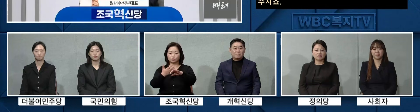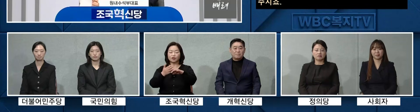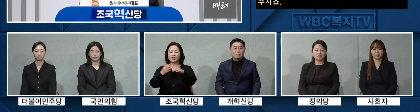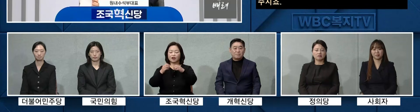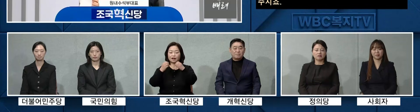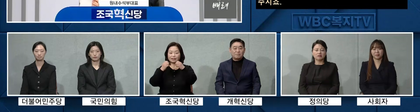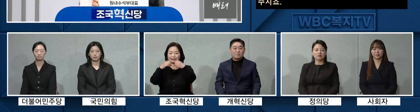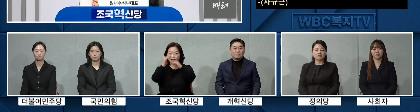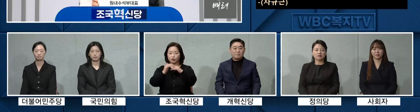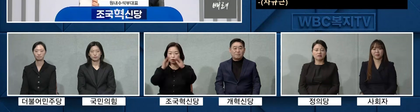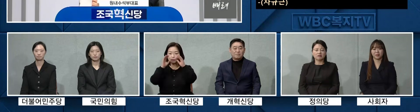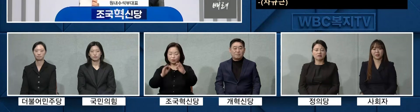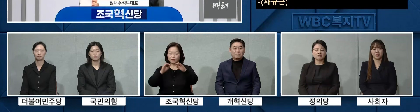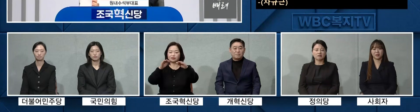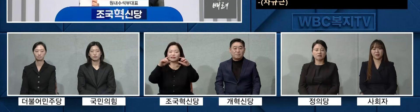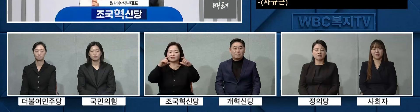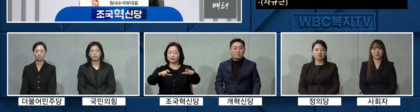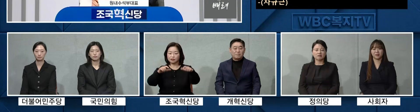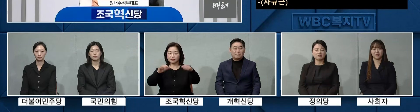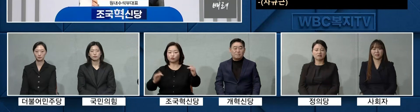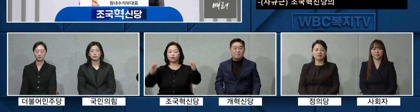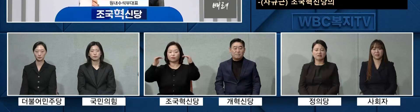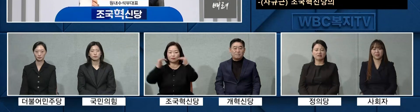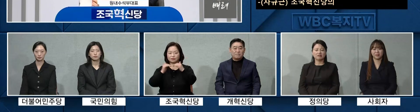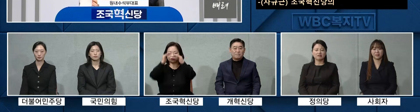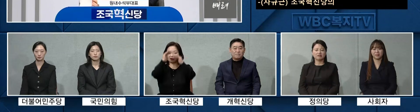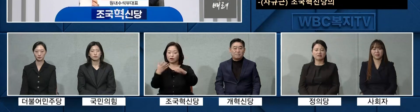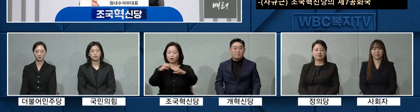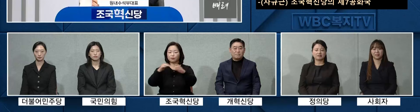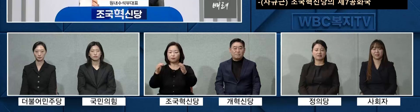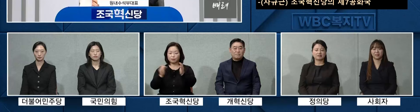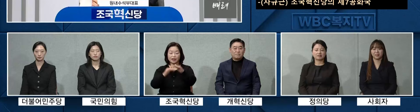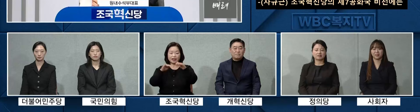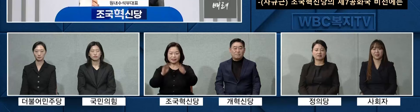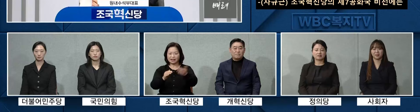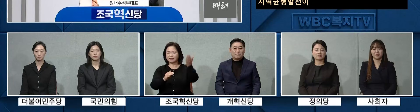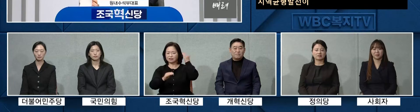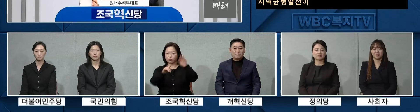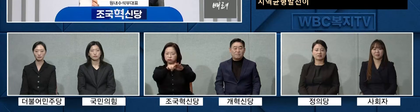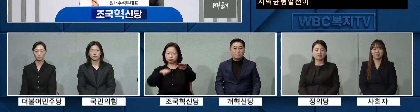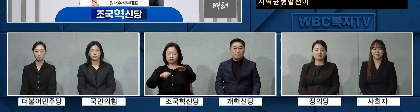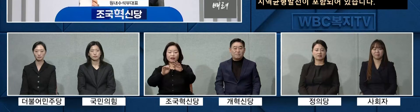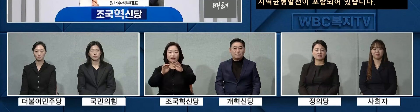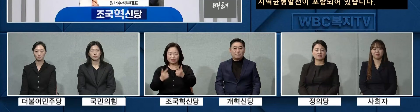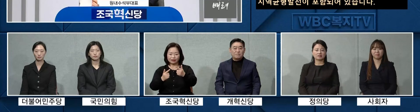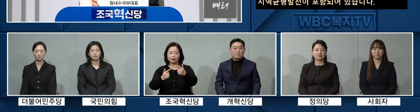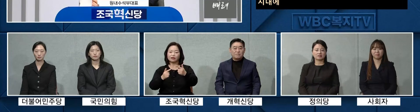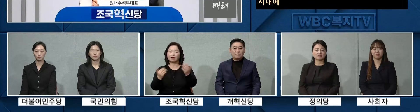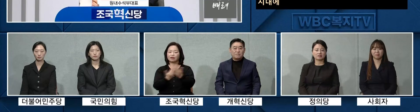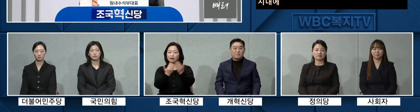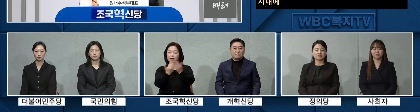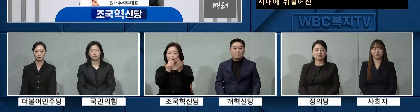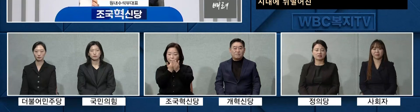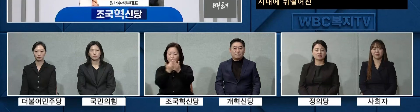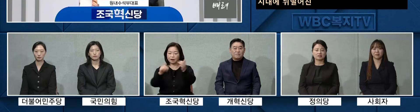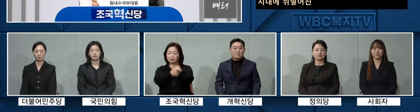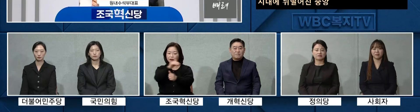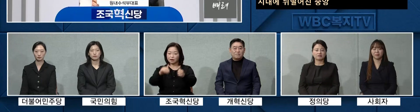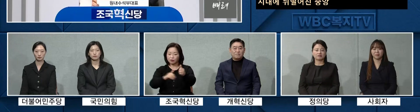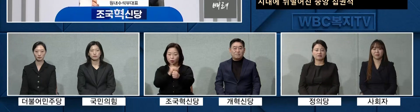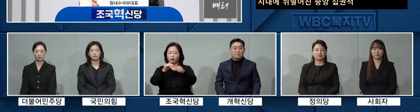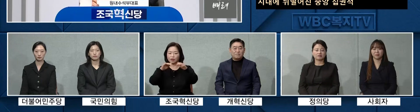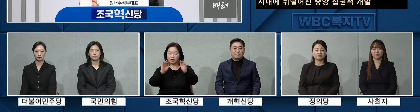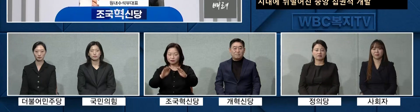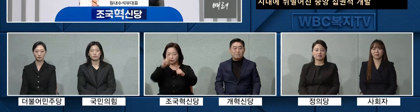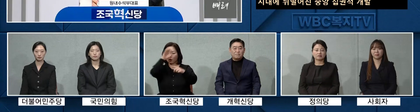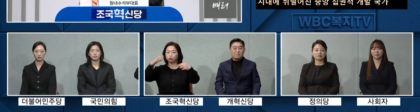비전에는 지역균형 발전이 포함되어 있습니다. 시대에 뒤떨어진 중앙집권적 개발 국가 체제를 극복하고 분권과